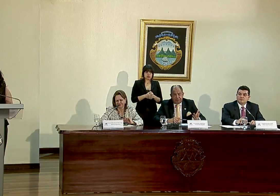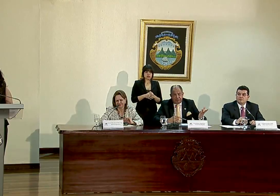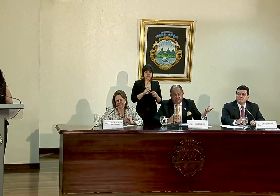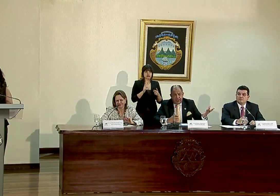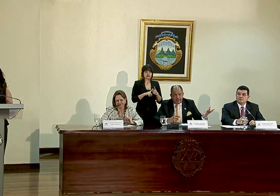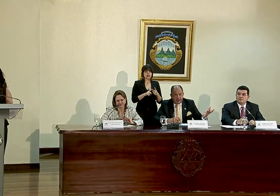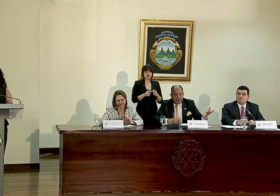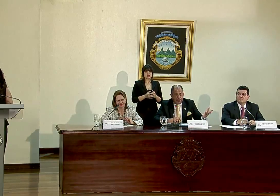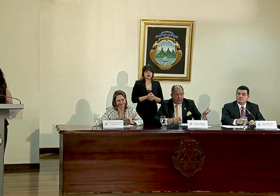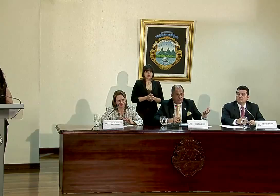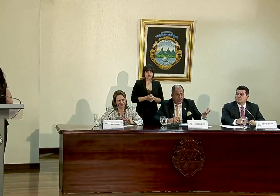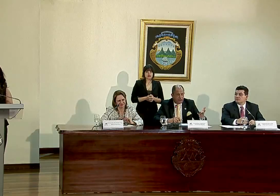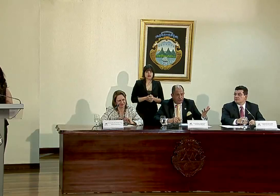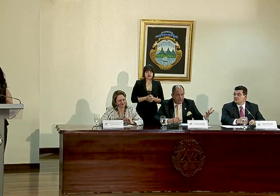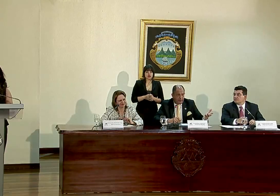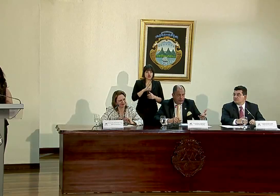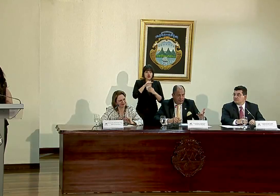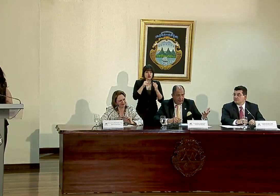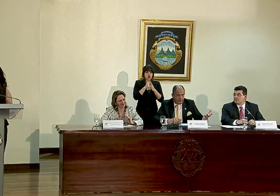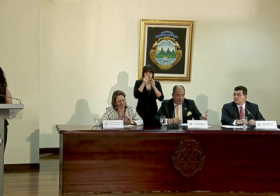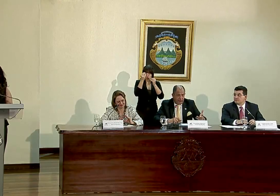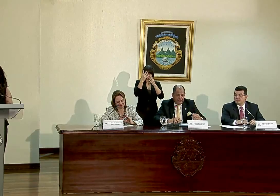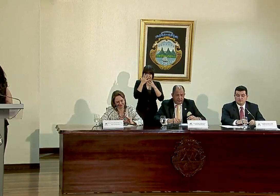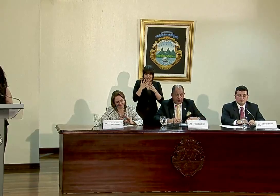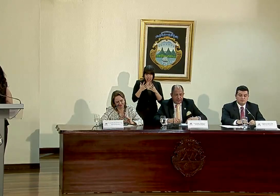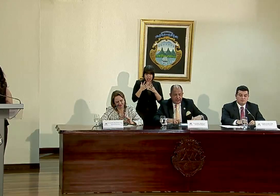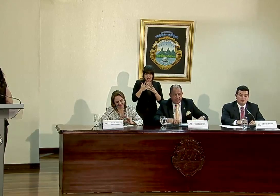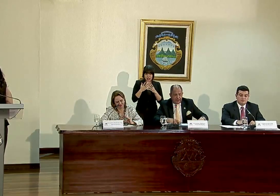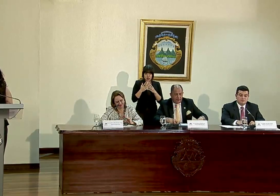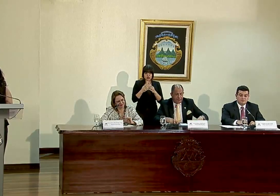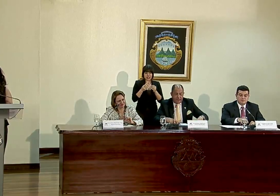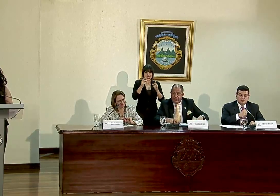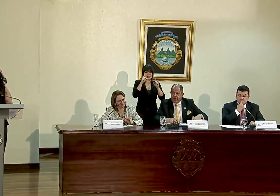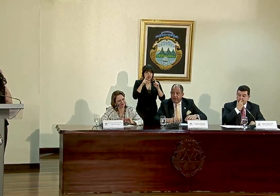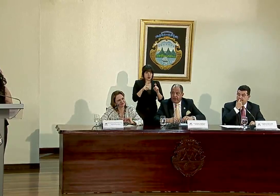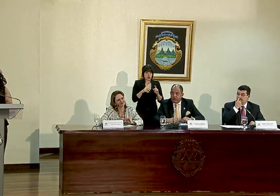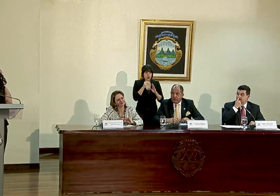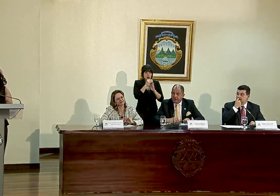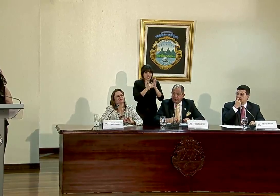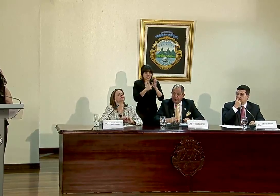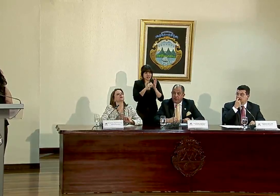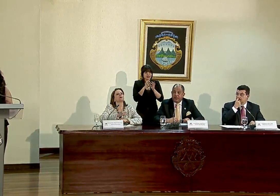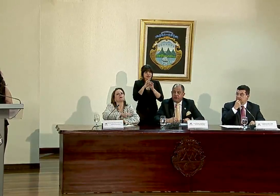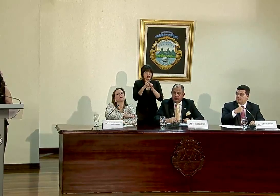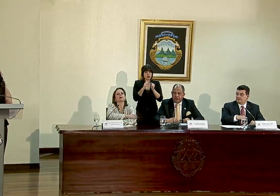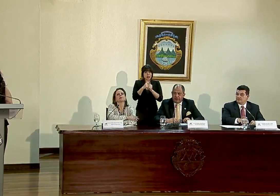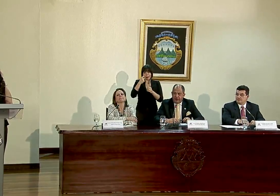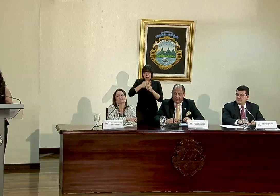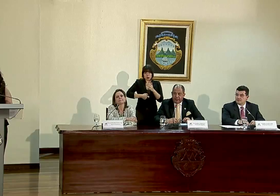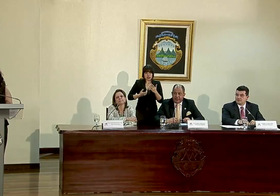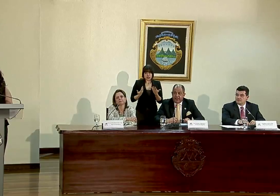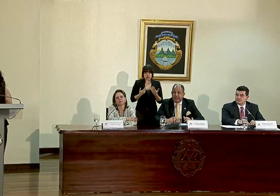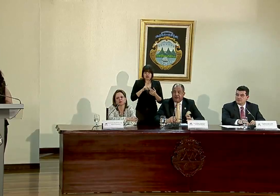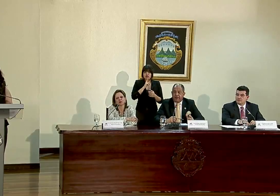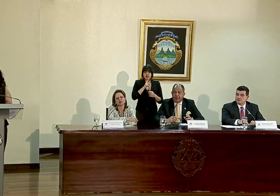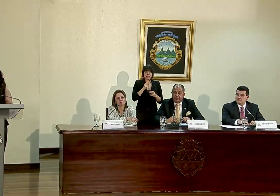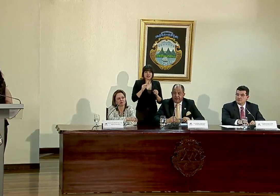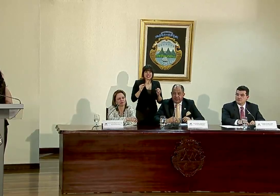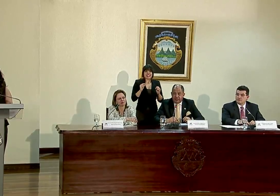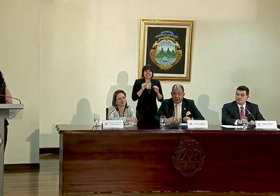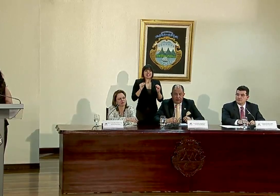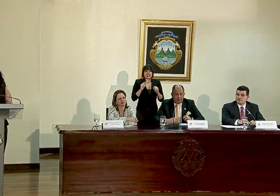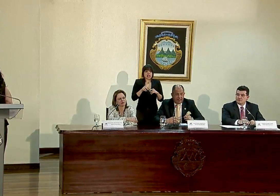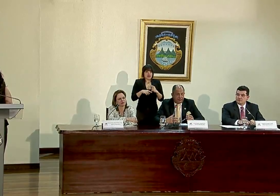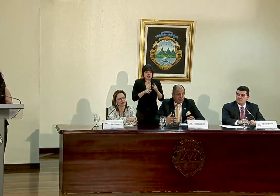datos que se vieron en las encuestas tenían que ver con impuestos es decir realmente ni siquiera se había